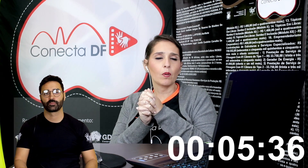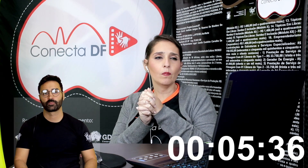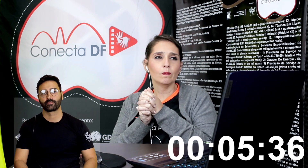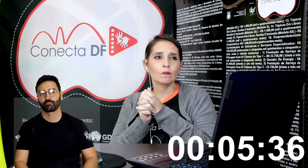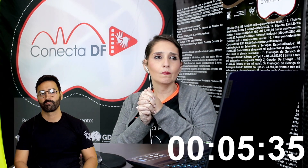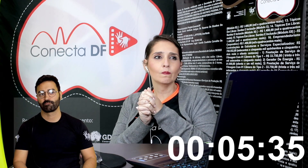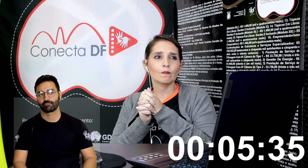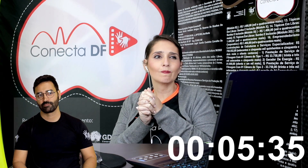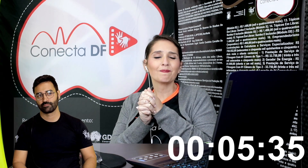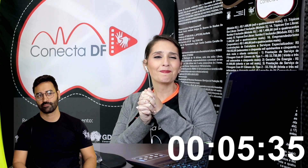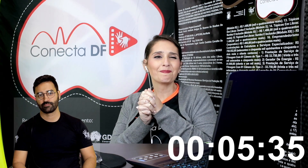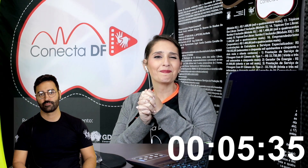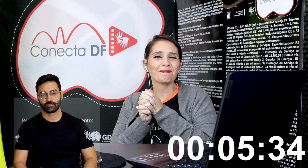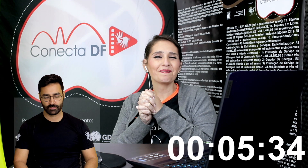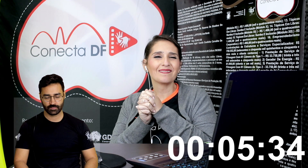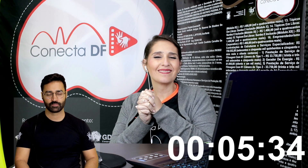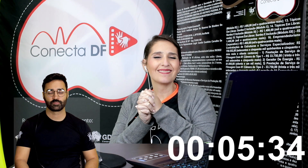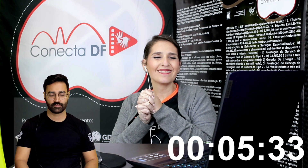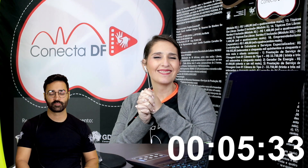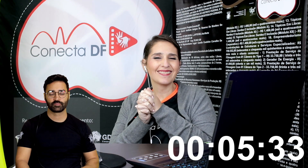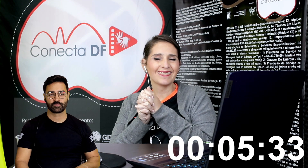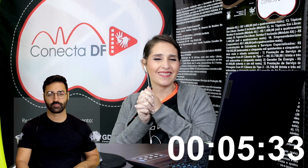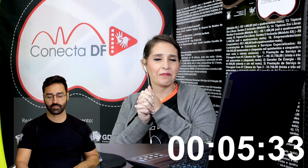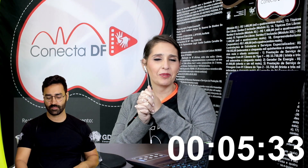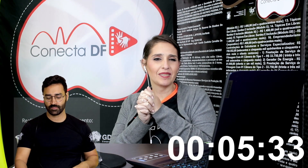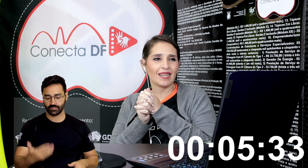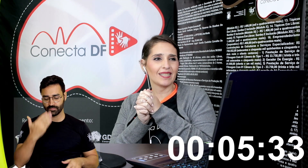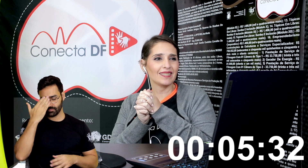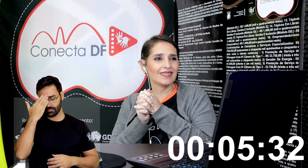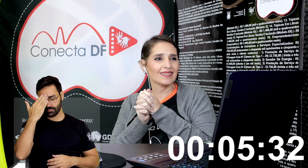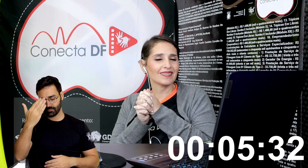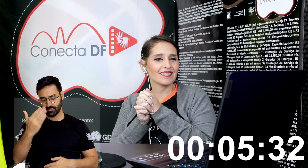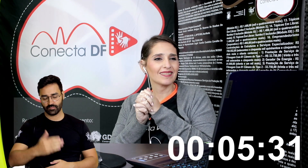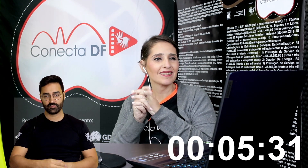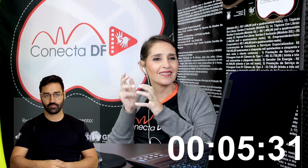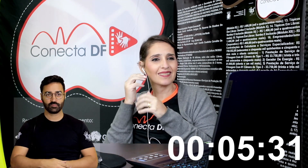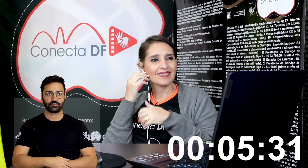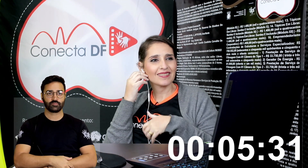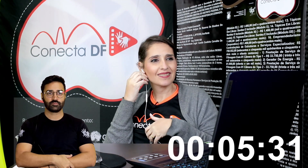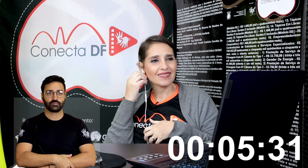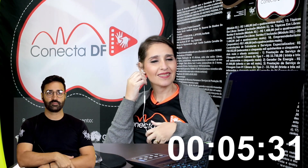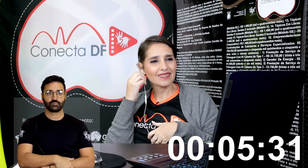Tá bom? Tá bom. Tá bom. Obrigada. Por nada.